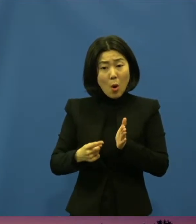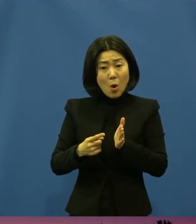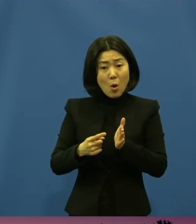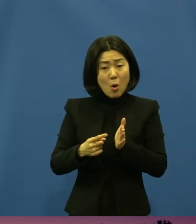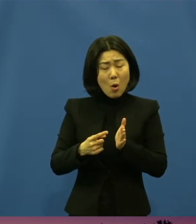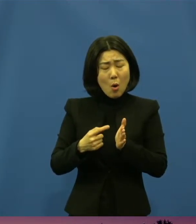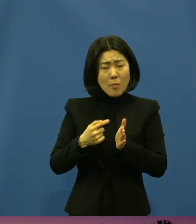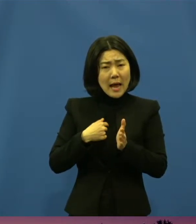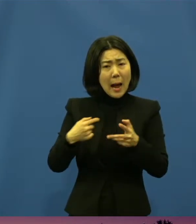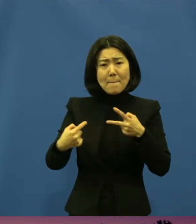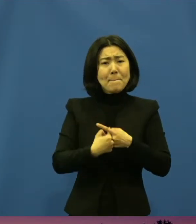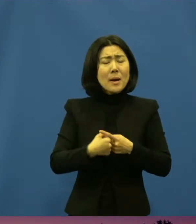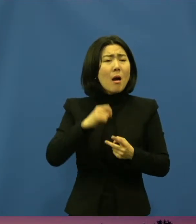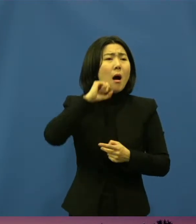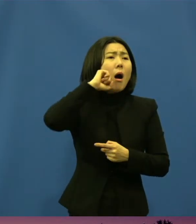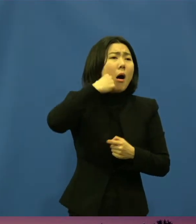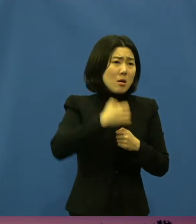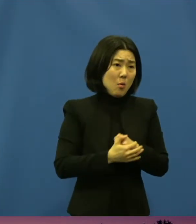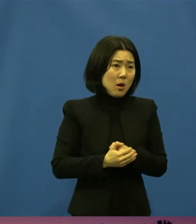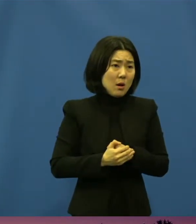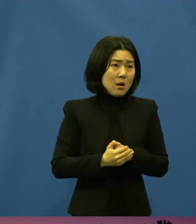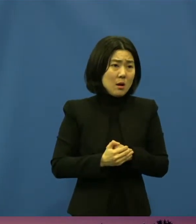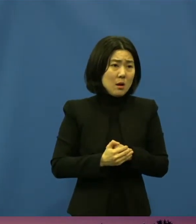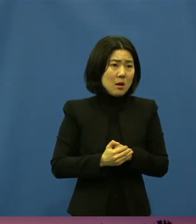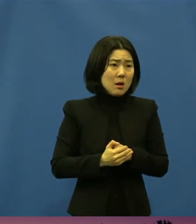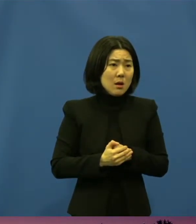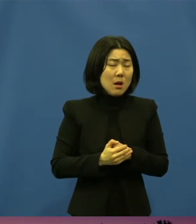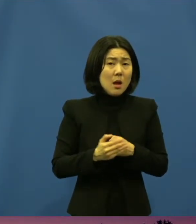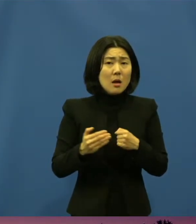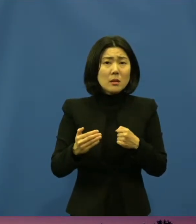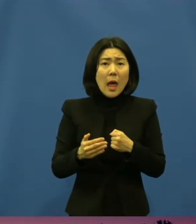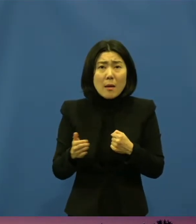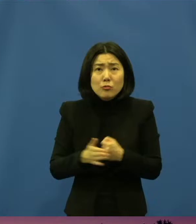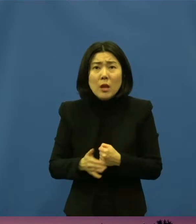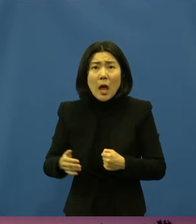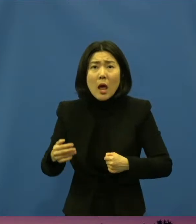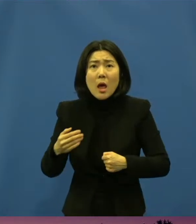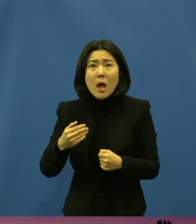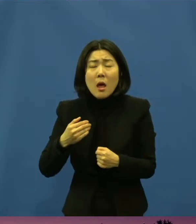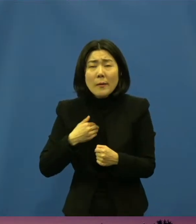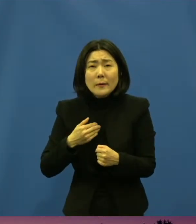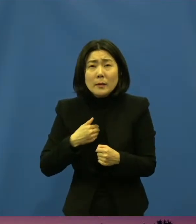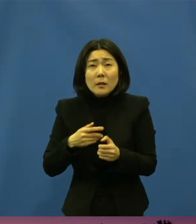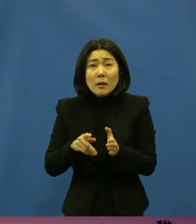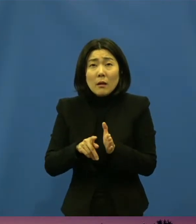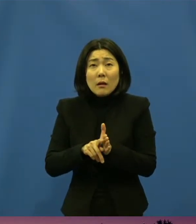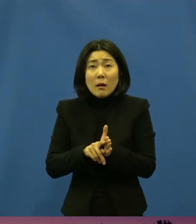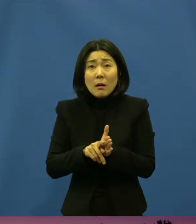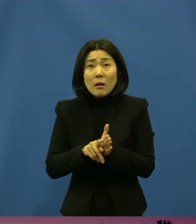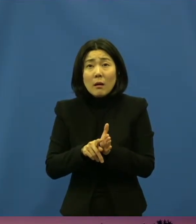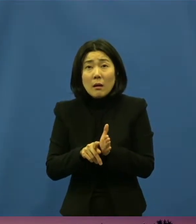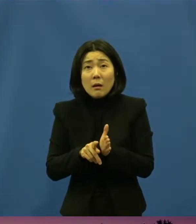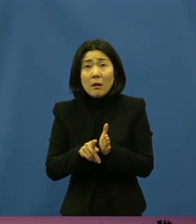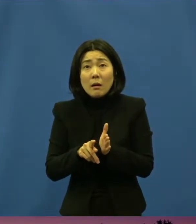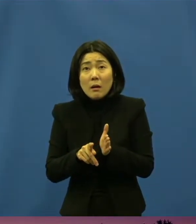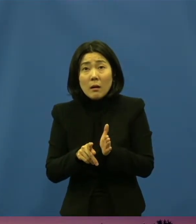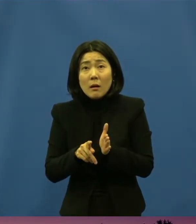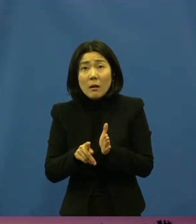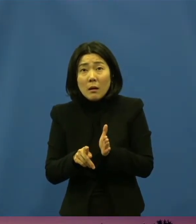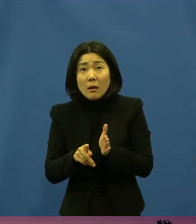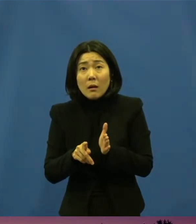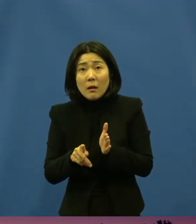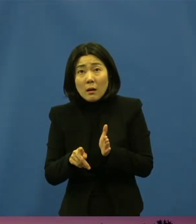여러분, 이렇게 시간이 흐르면서 서서히 세상을 향해 조금씩 더 가까이 가는 거예요. 교회와 멀어지고 주님으로부터